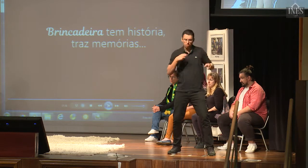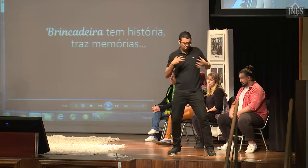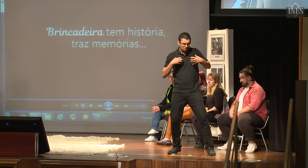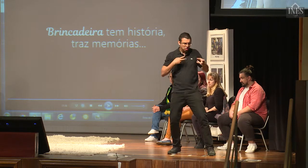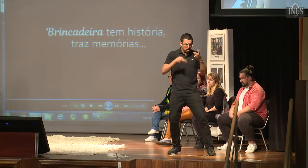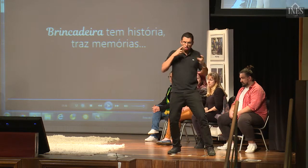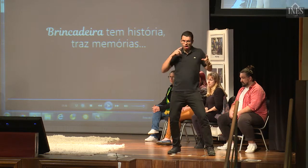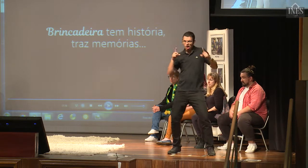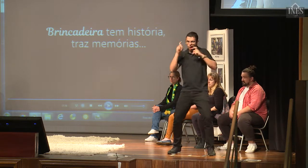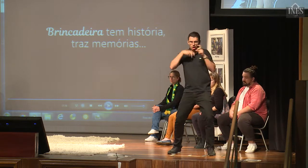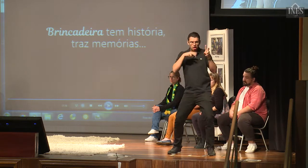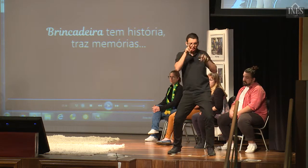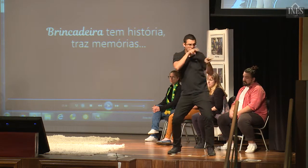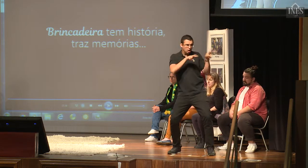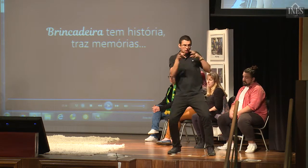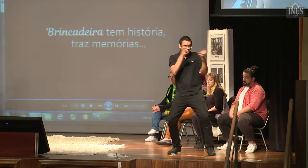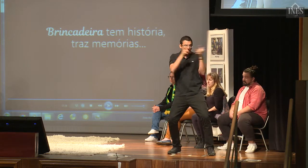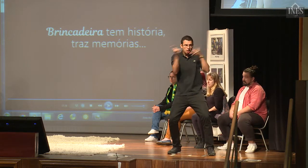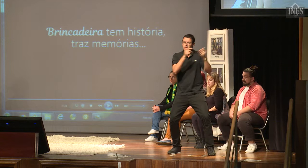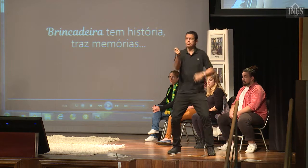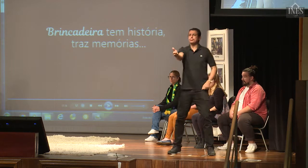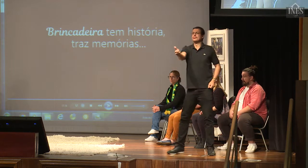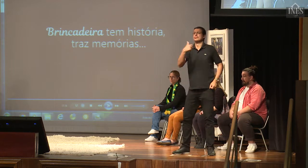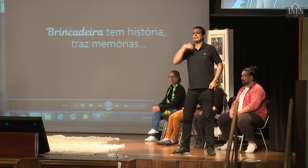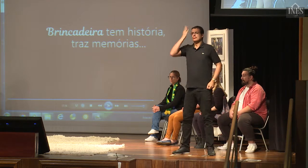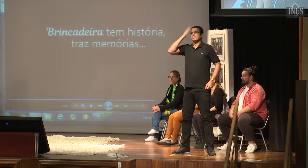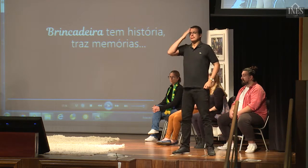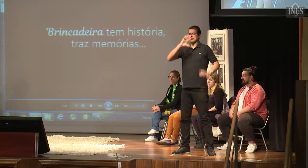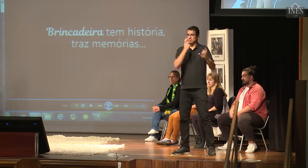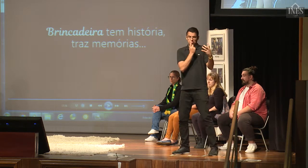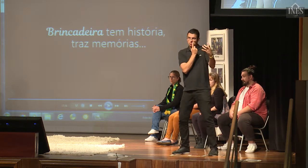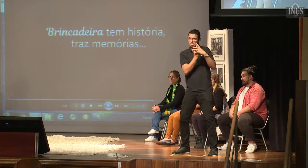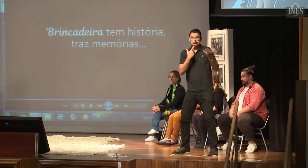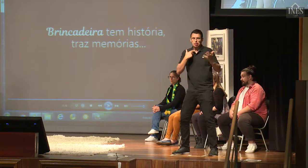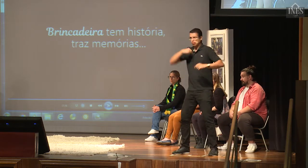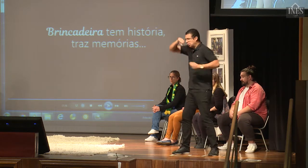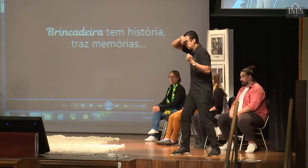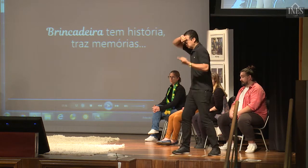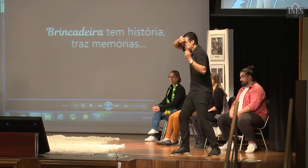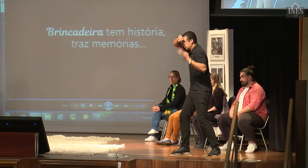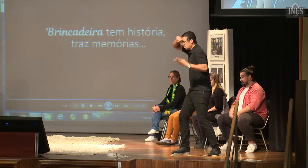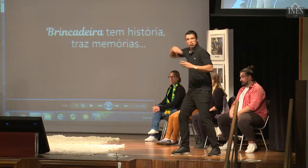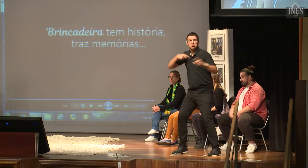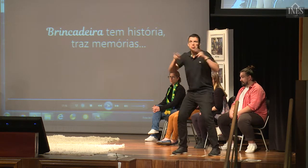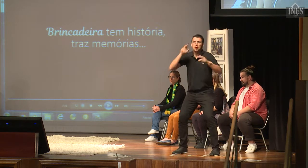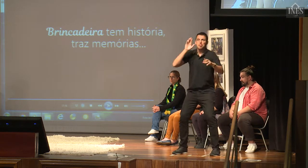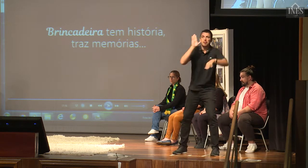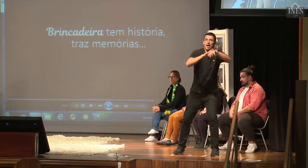fala, né, percebendo pelo jeito, pela expressão corporal. Então, eu contava, 1, 2, 3, na hora,